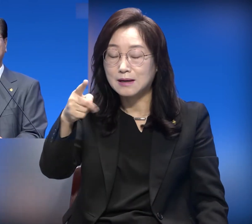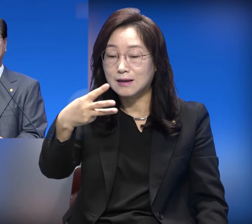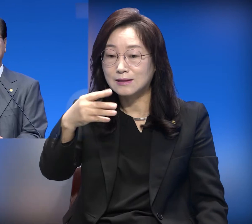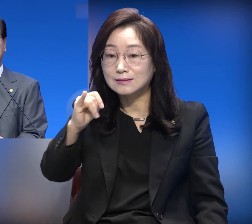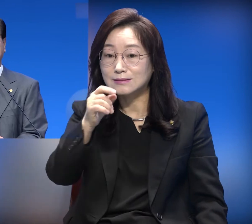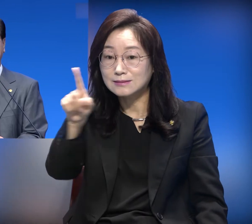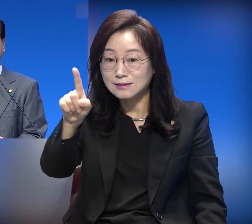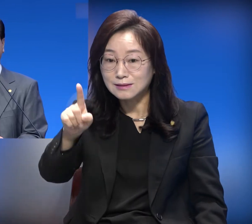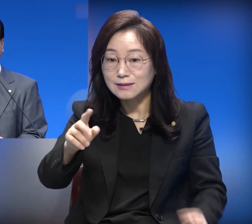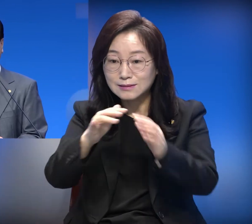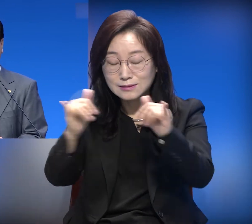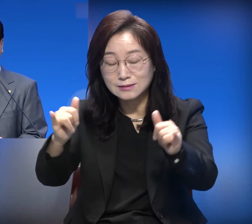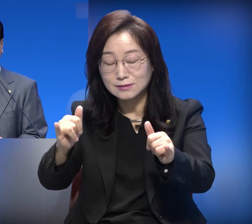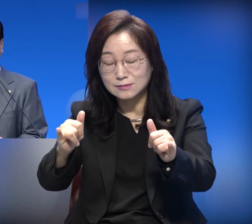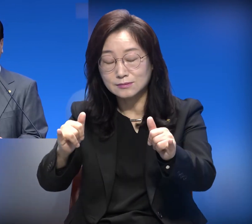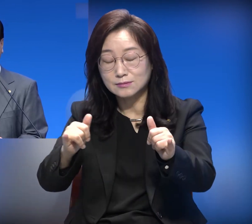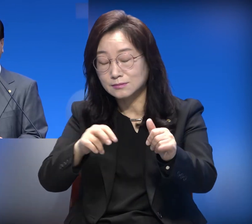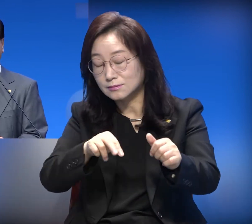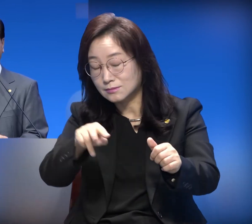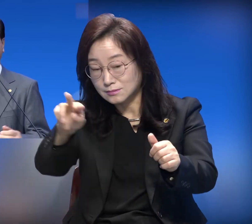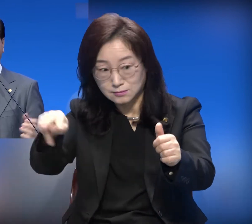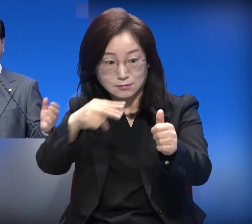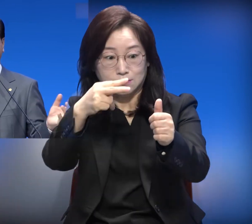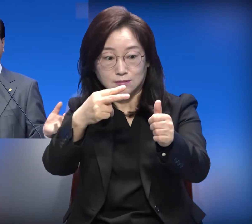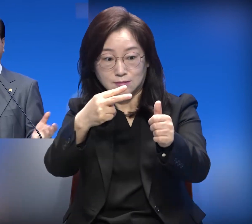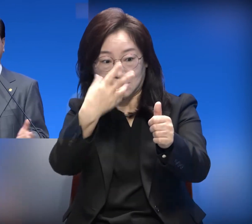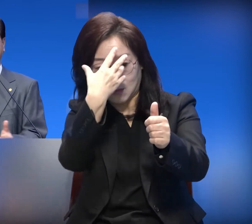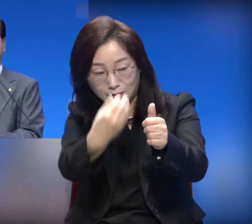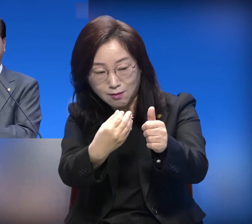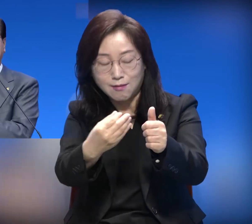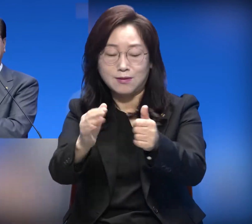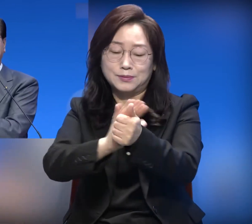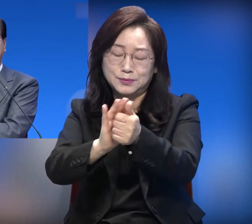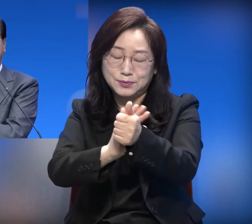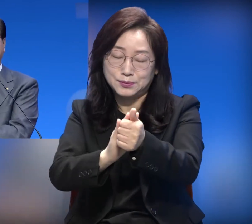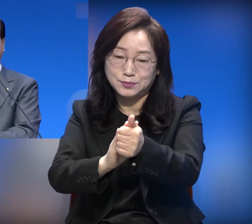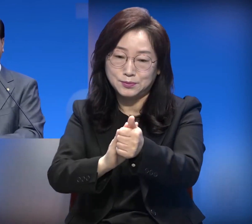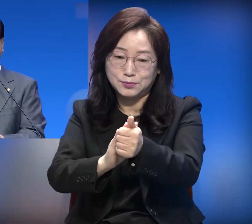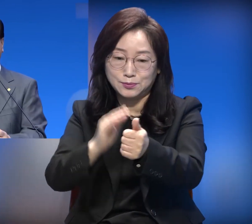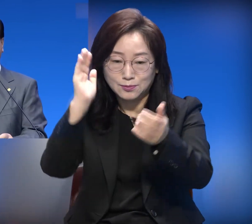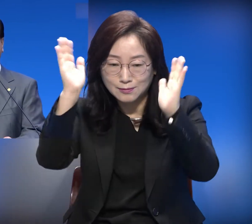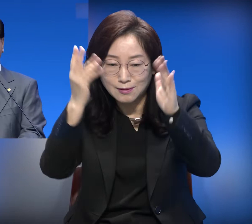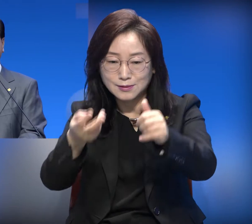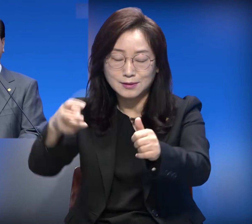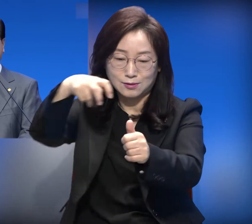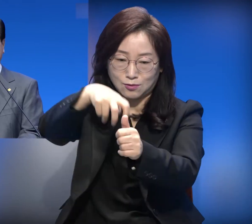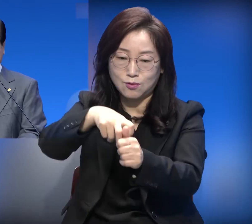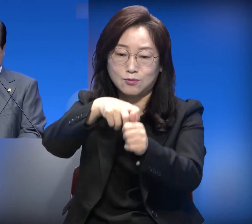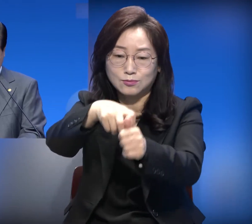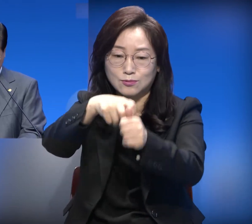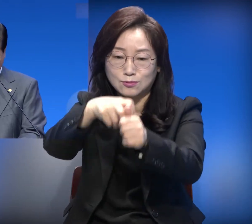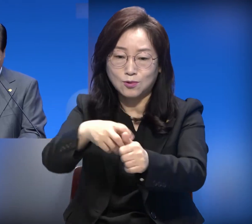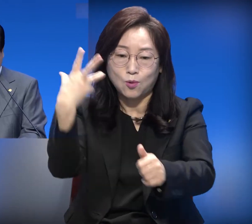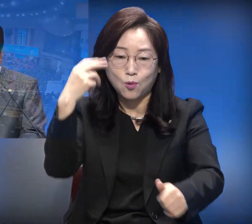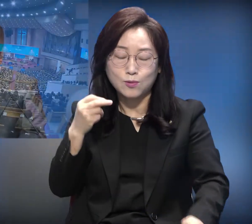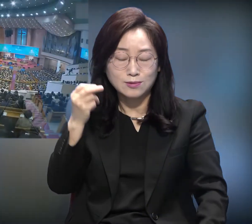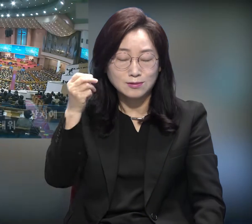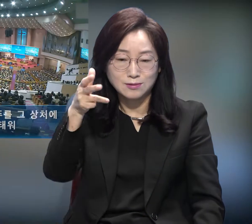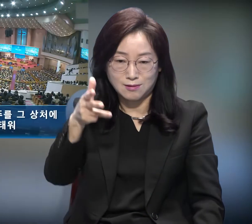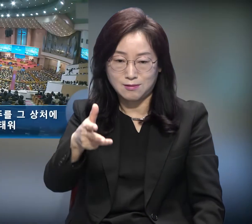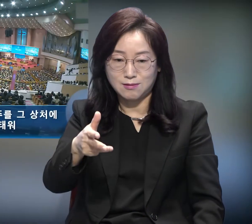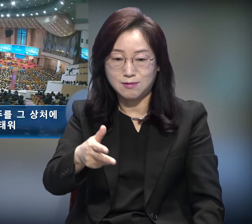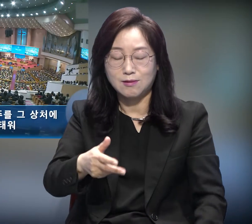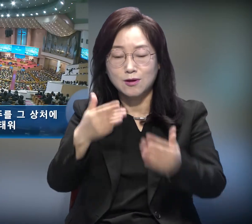그의 상처를 치료해주고 나귀에 태워 주막에 가 그를 쉬게 합니다. 누가복음